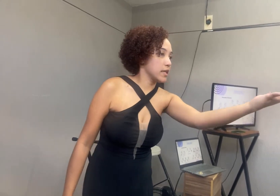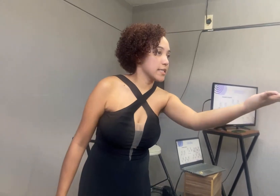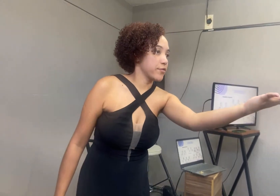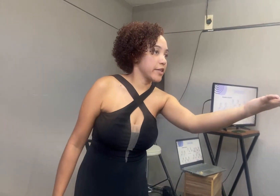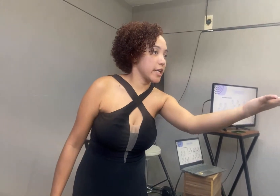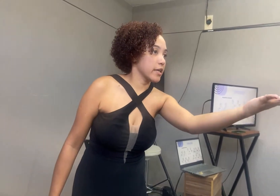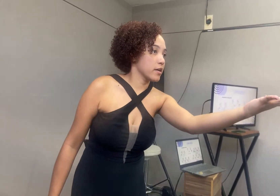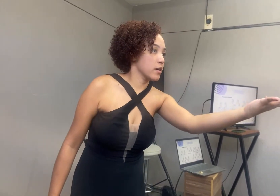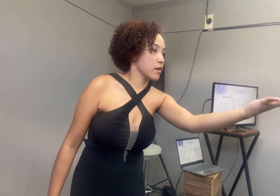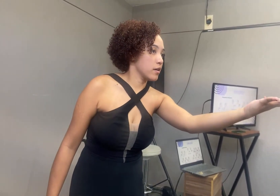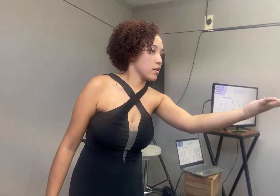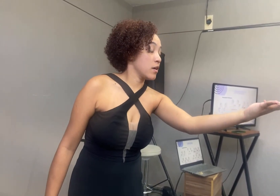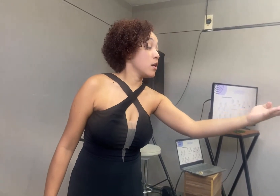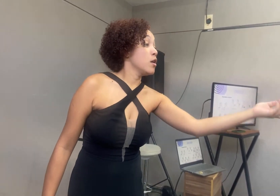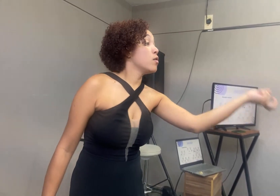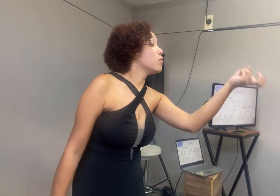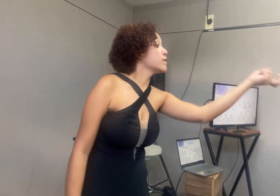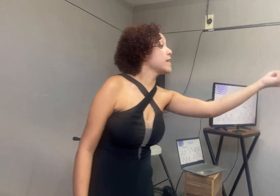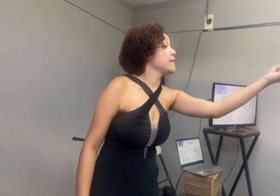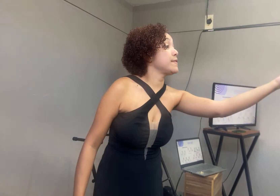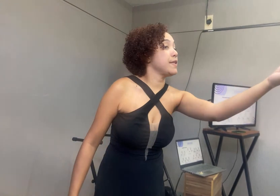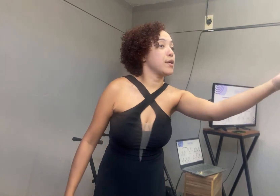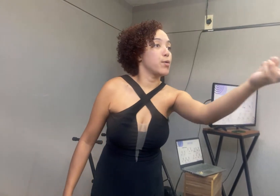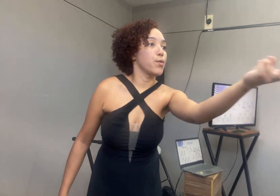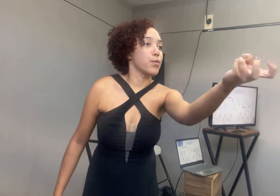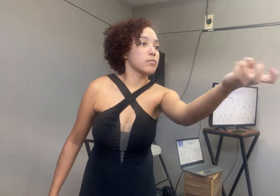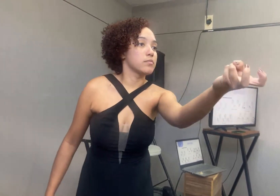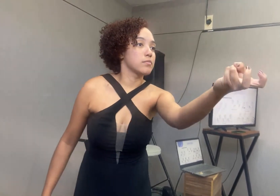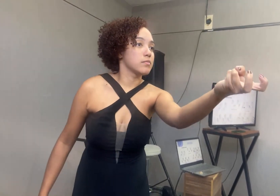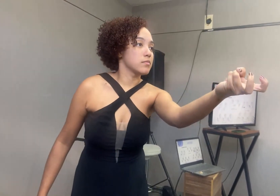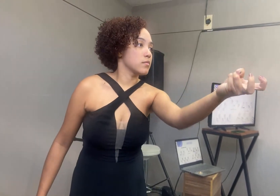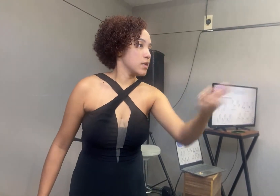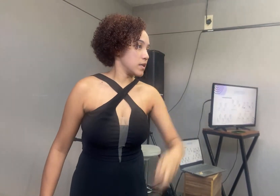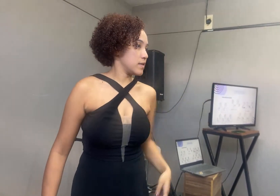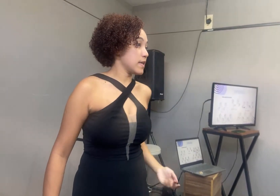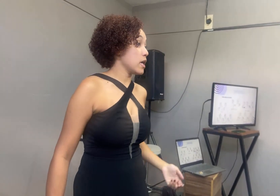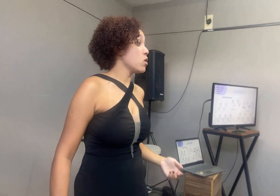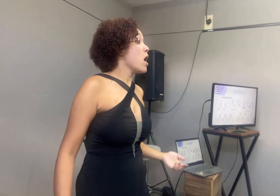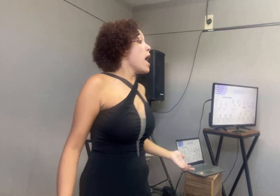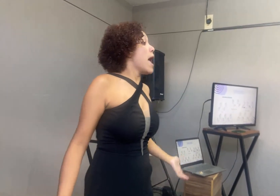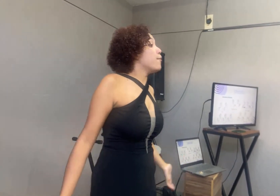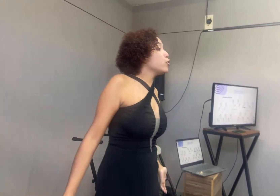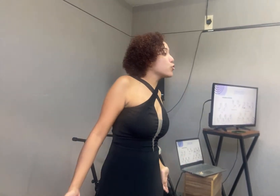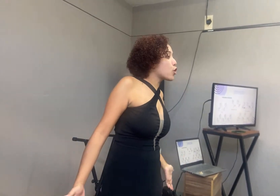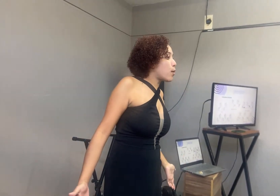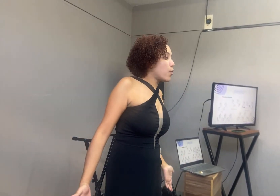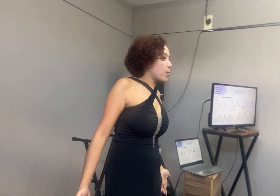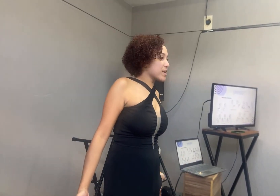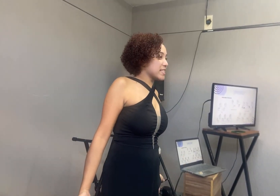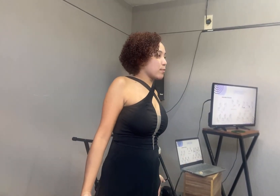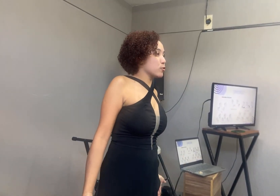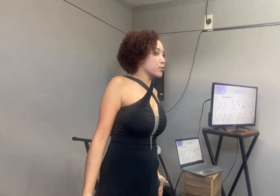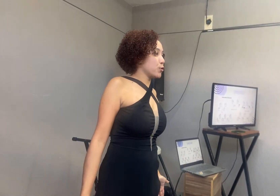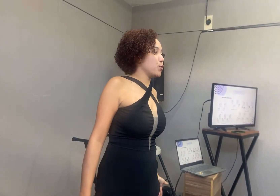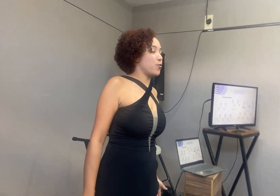dessa fileira. Vocês 5. Certo? É muito comum, por exemplo, o surdo fazer